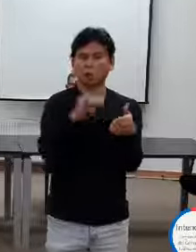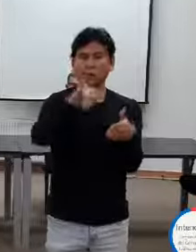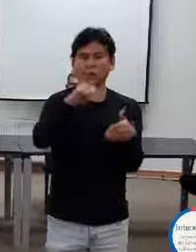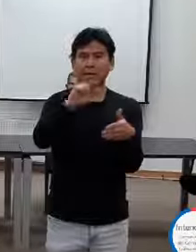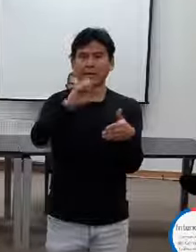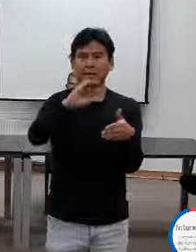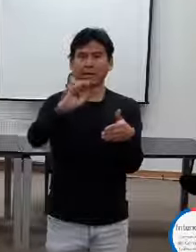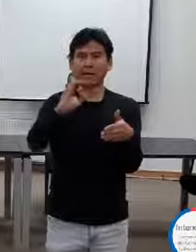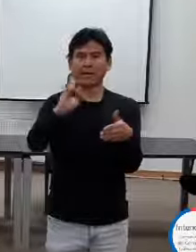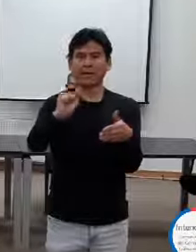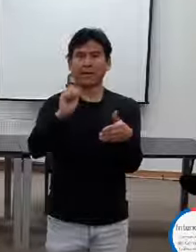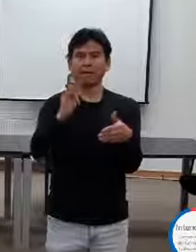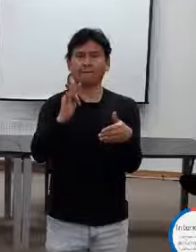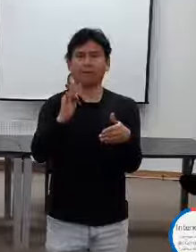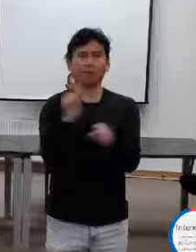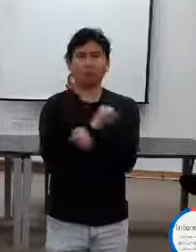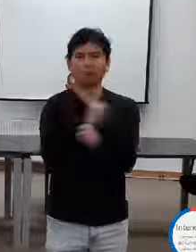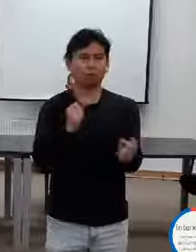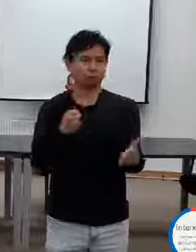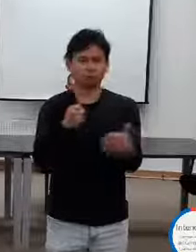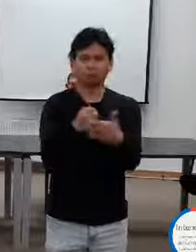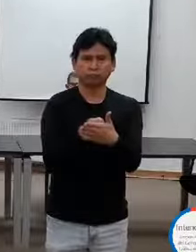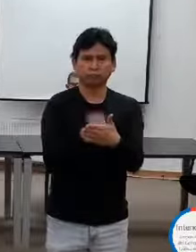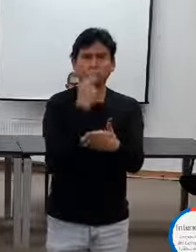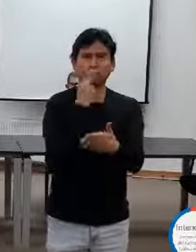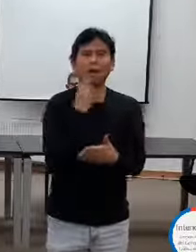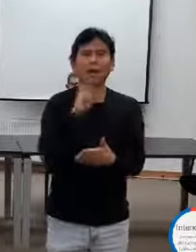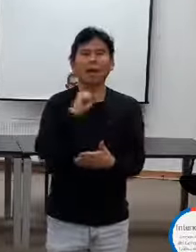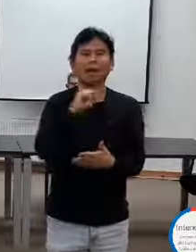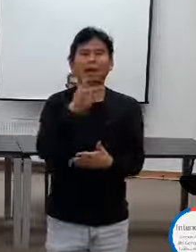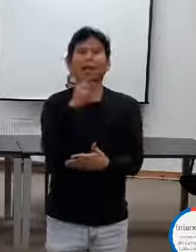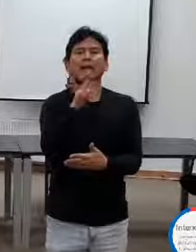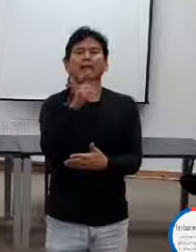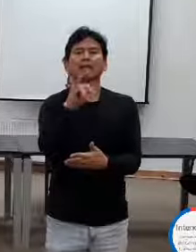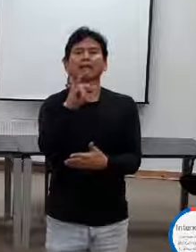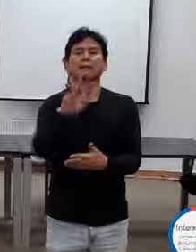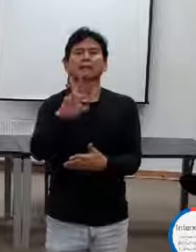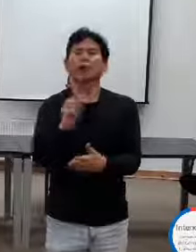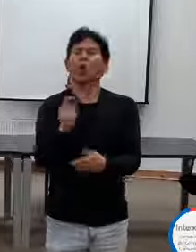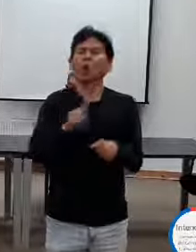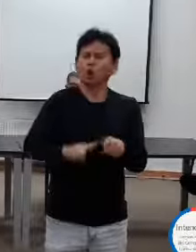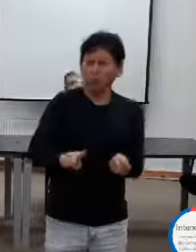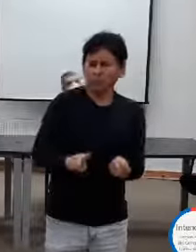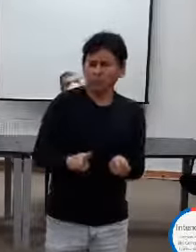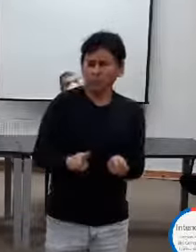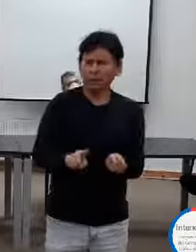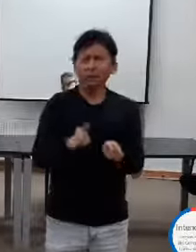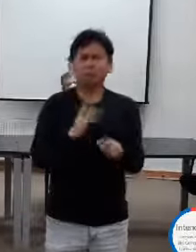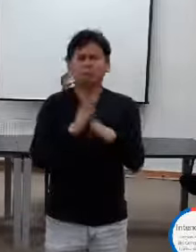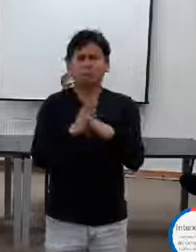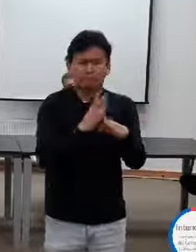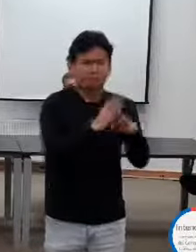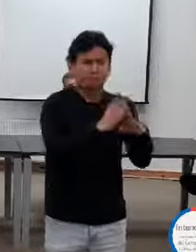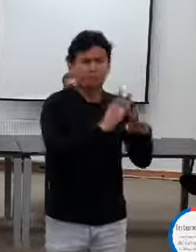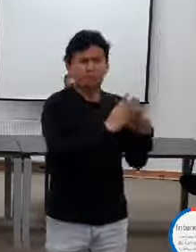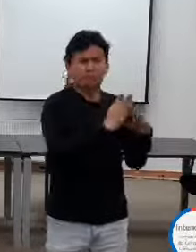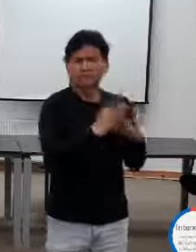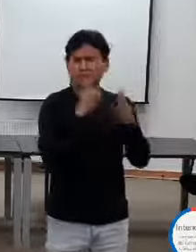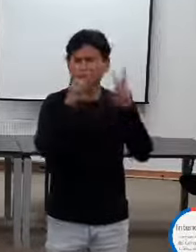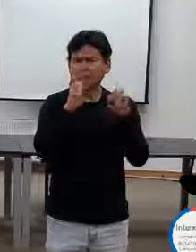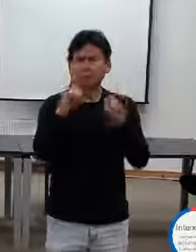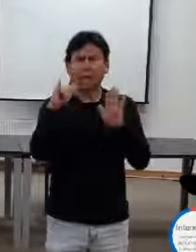no pudo regalar, hubo manifestaciones de las personas, es algo que se repite ya, pasó en Puerto Tranquilo, pasó en Aysén con la